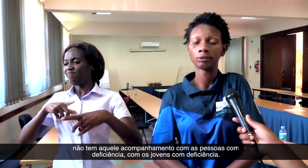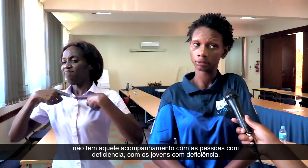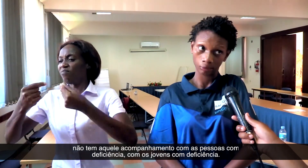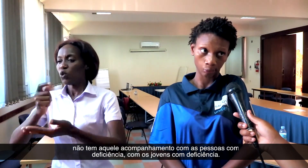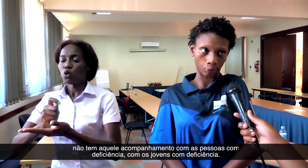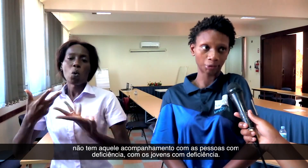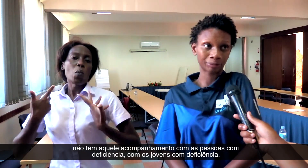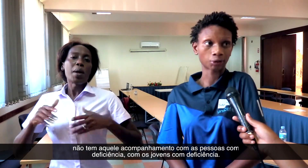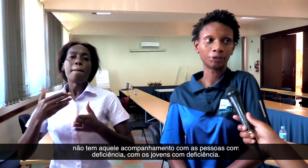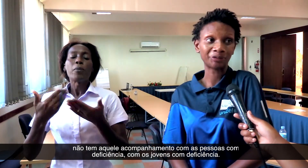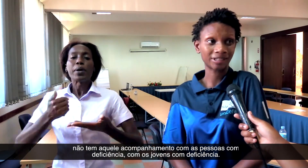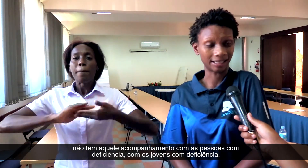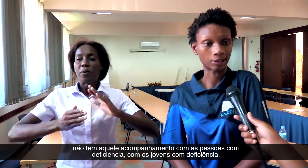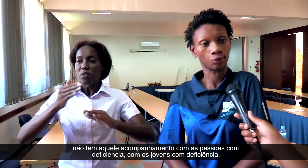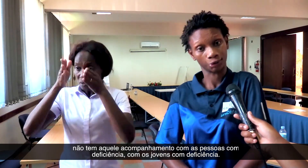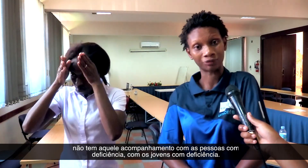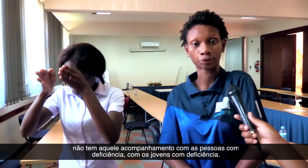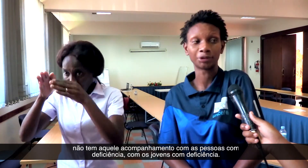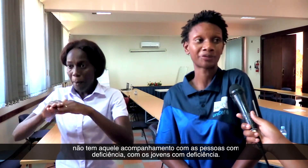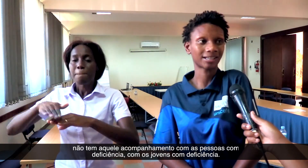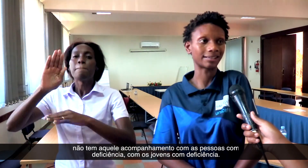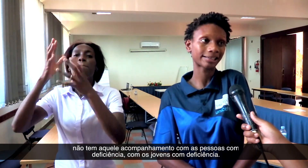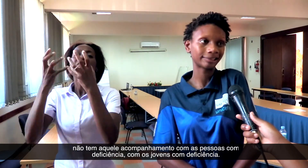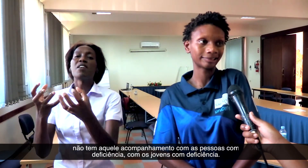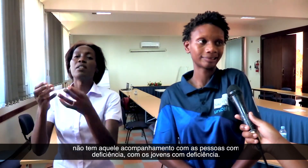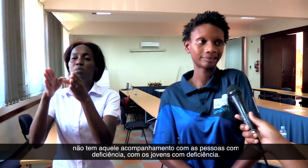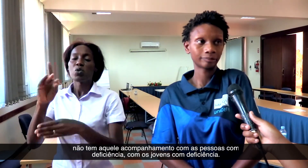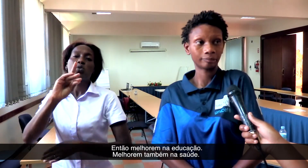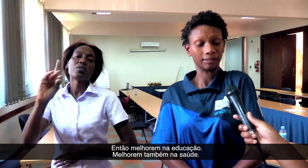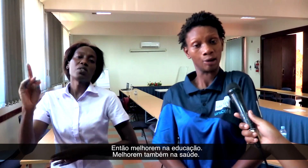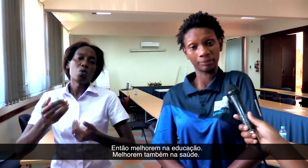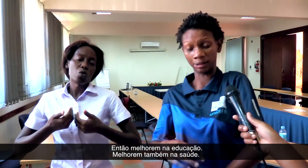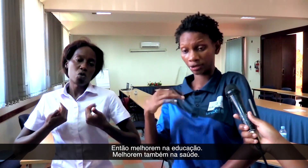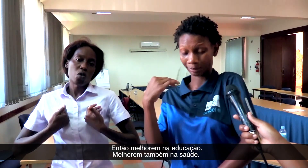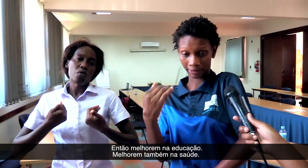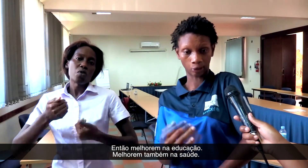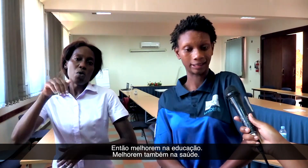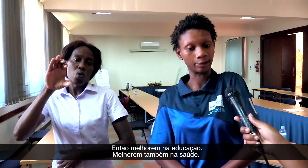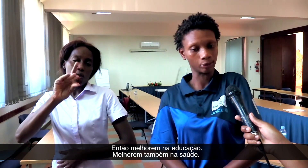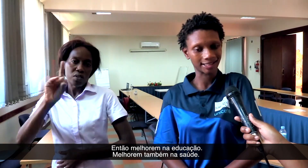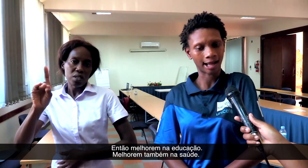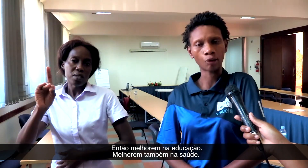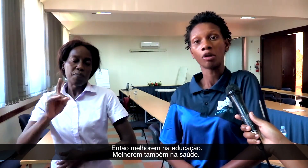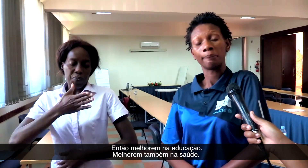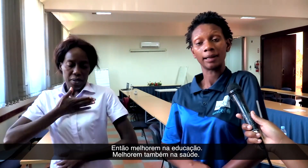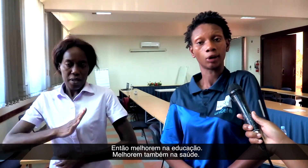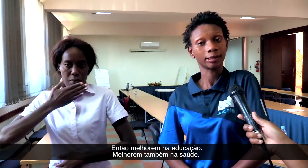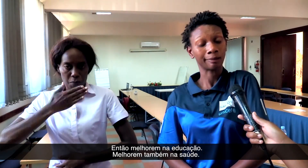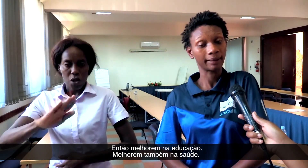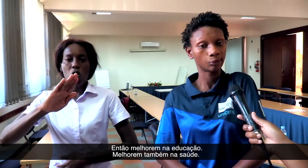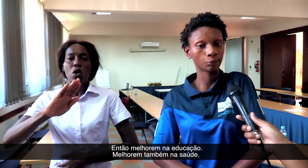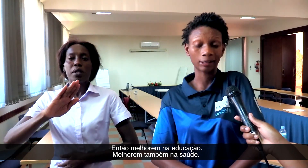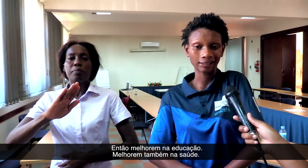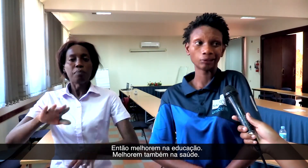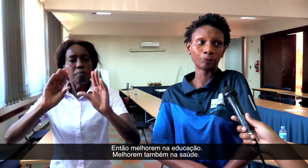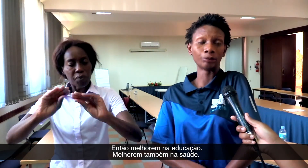acompanhamento com as pessoas com deficiência ou com os jovens com deficiência. Então, pedimos que melhorem na educação, melhorem